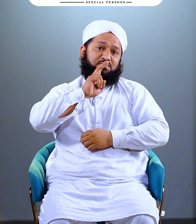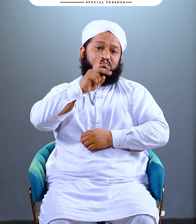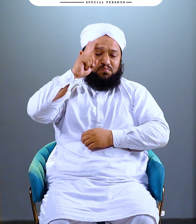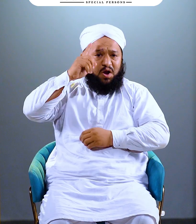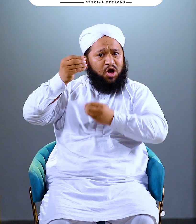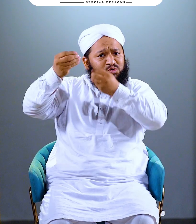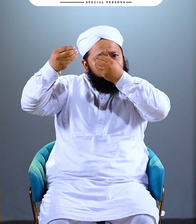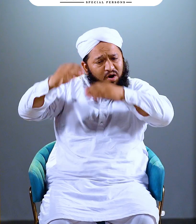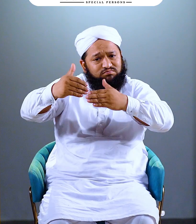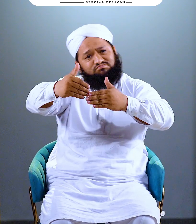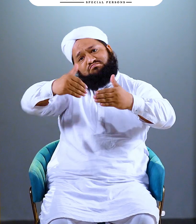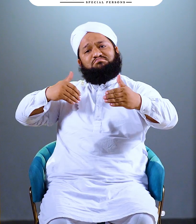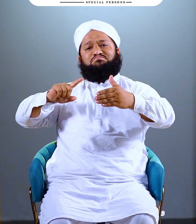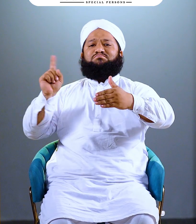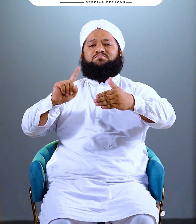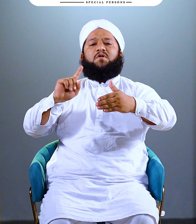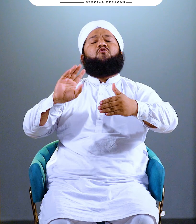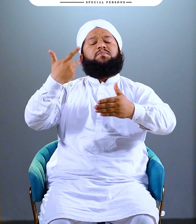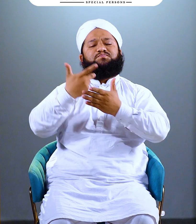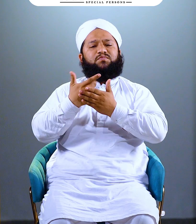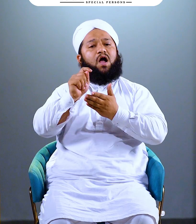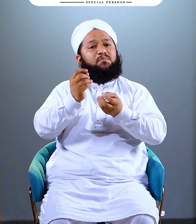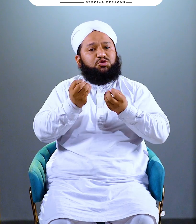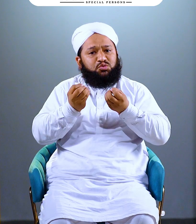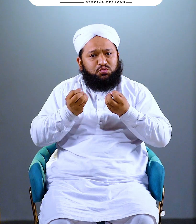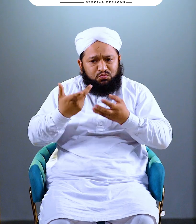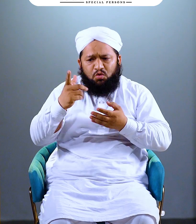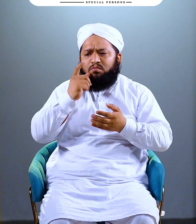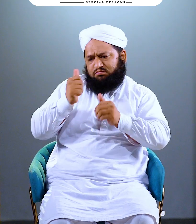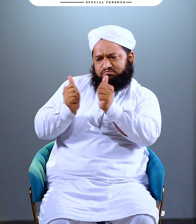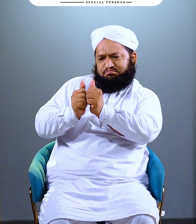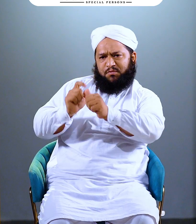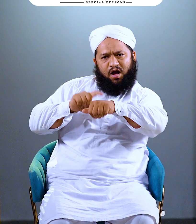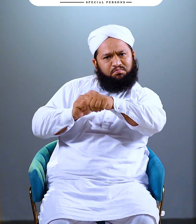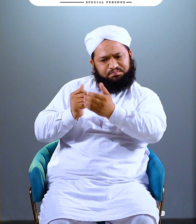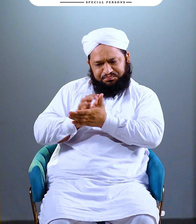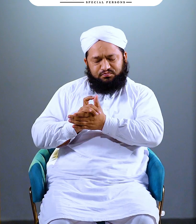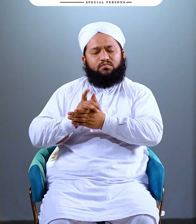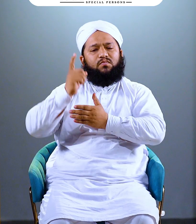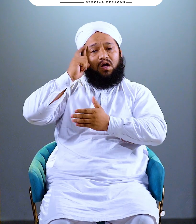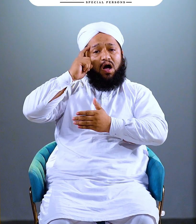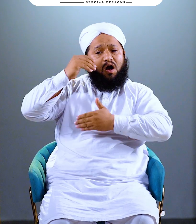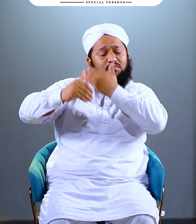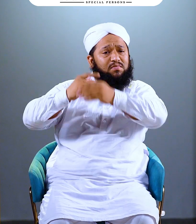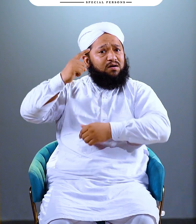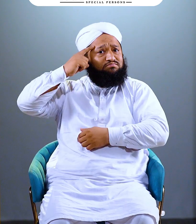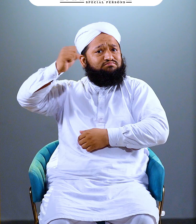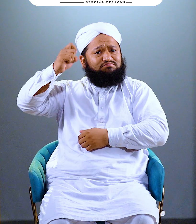remember it will never come back۔ جب بھی آپ کوئی کام کریں یا کسی کے ساتھ وقت گزاریں تو یاد رکھیں آپ اس